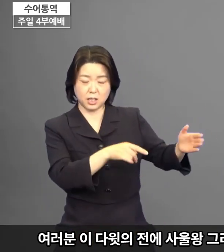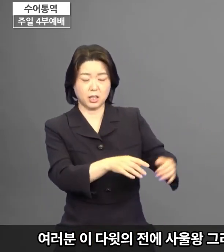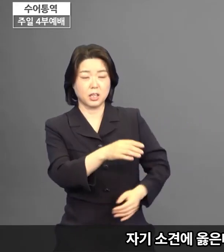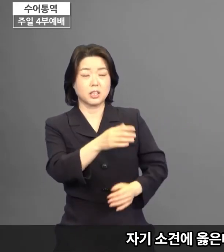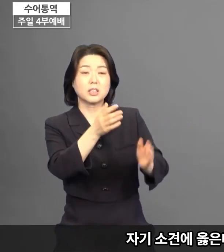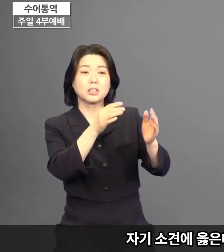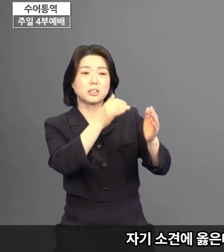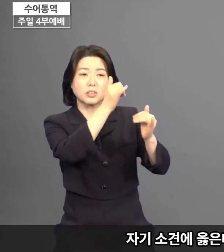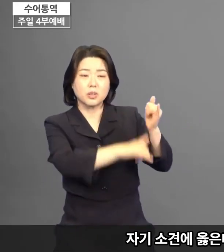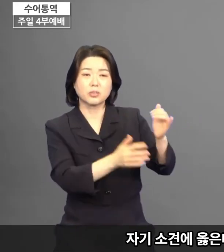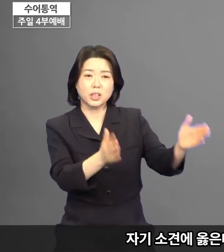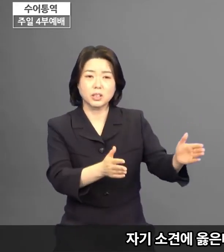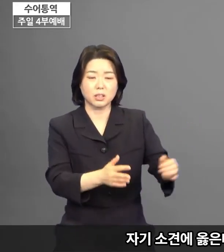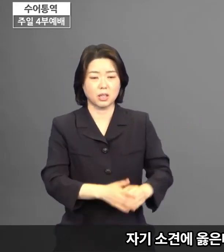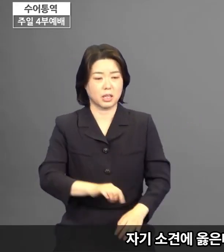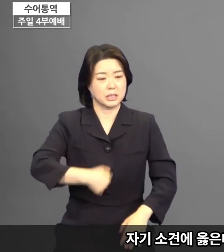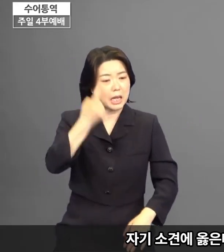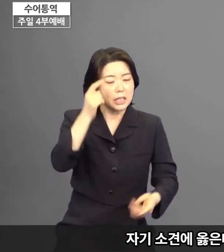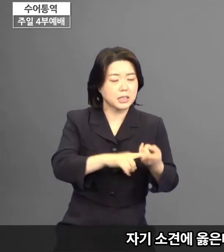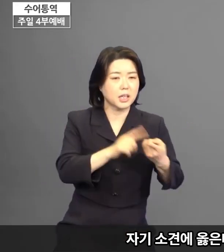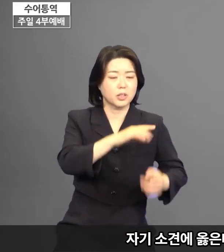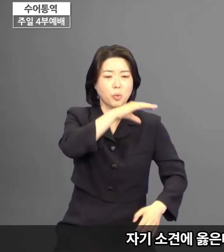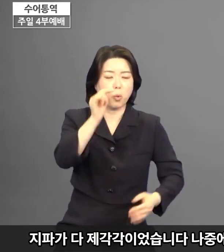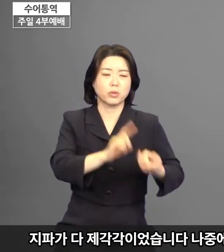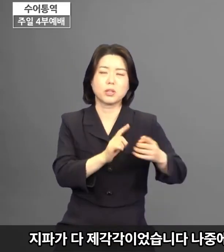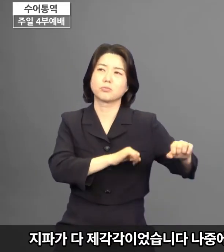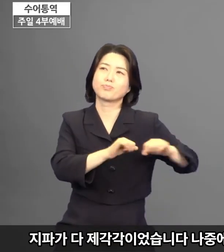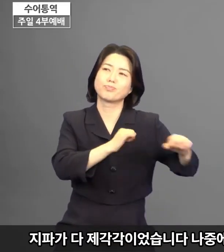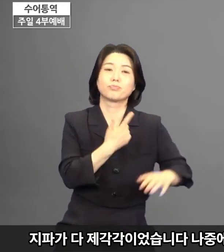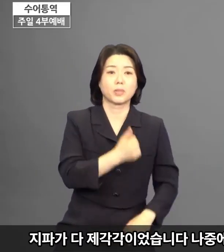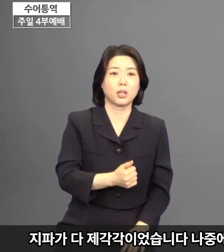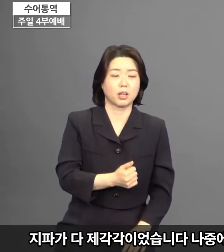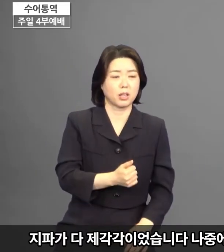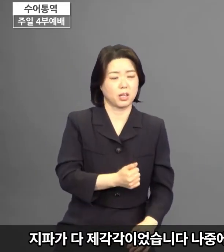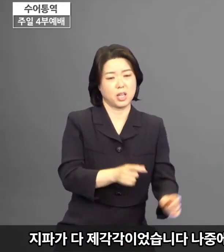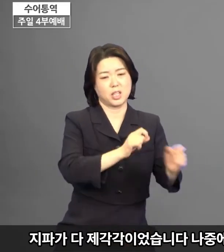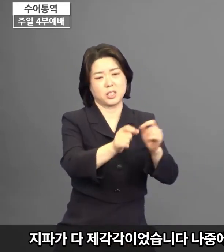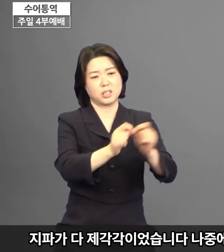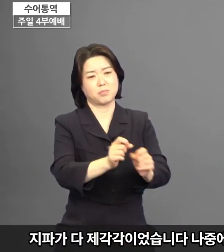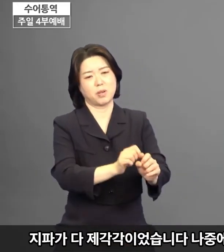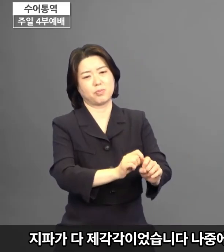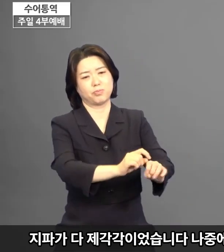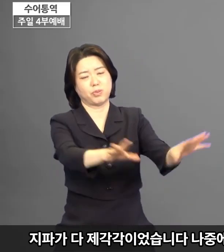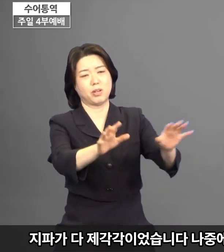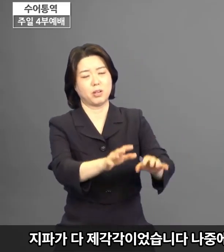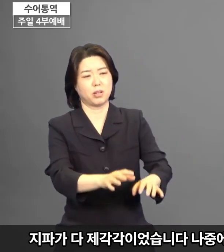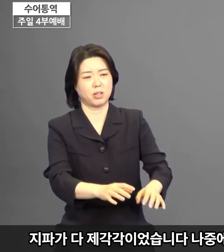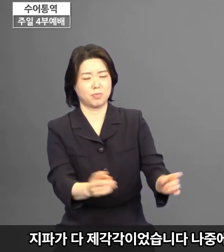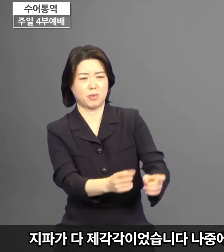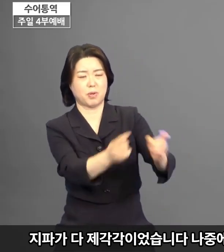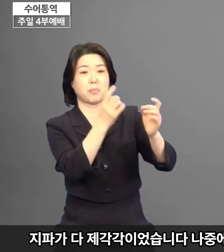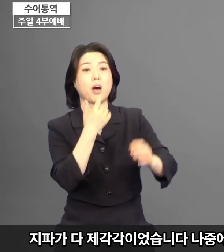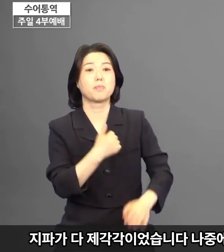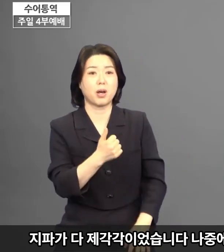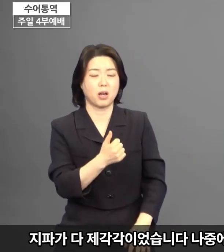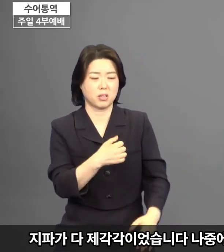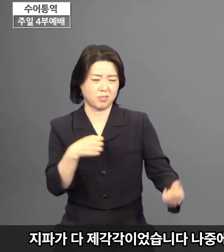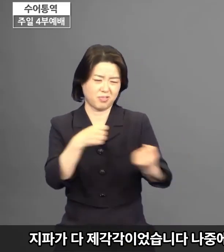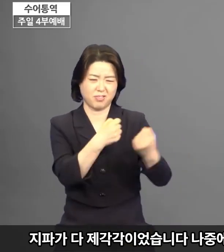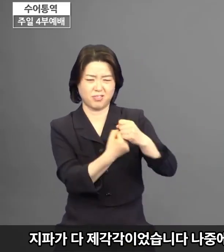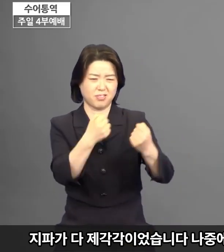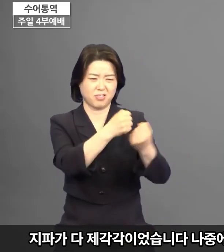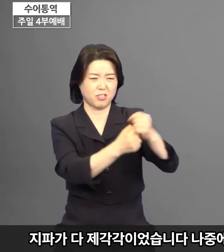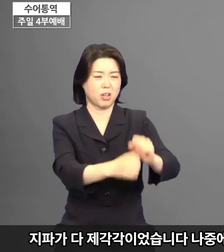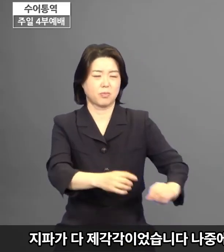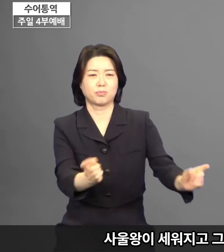시대였습니까? 자기 소견에 옳은 대로 행동했던 시대죠. 지파가 다 제각각이었습니다. 나중에 서로 막 싸웁니다. 치고받고 싸워요